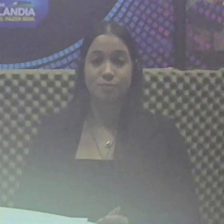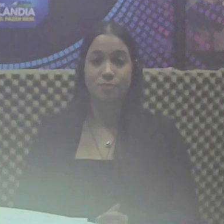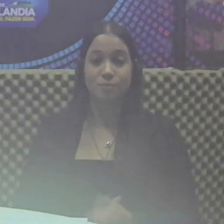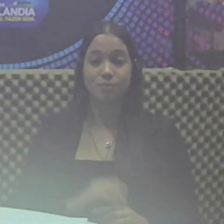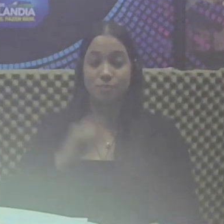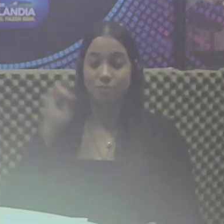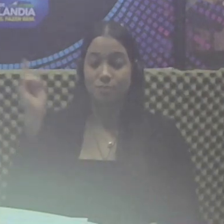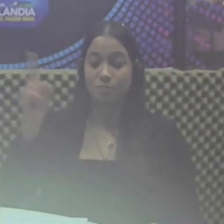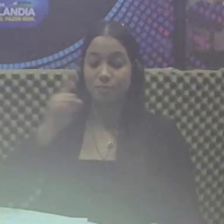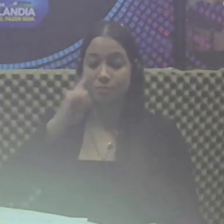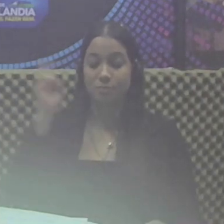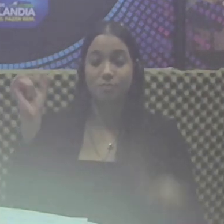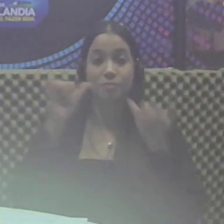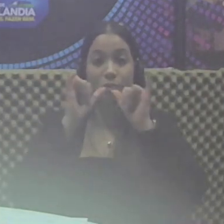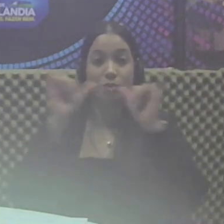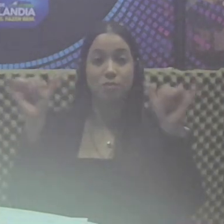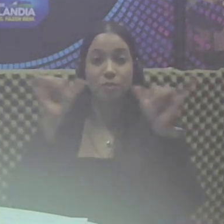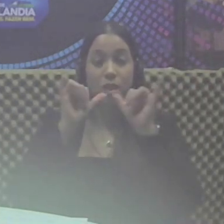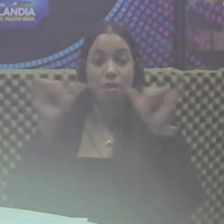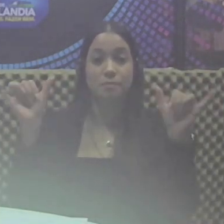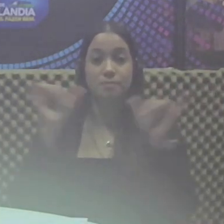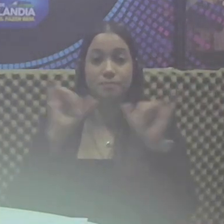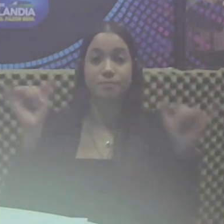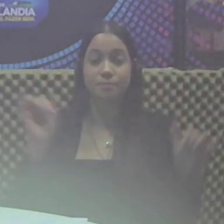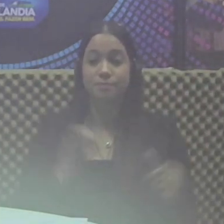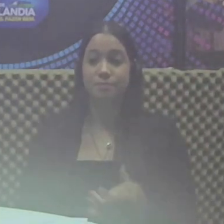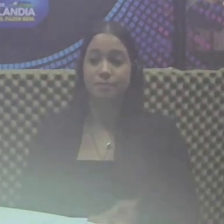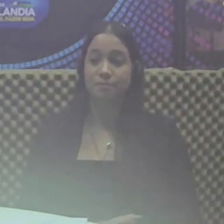@gmail Gir de not